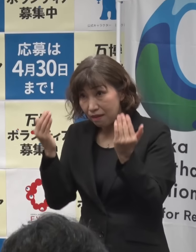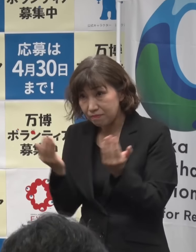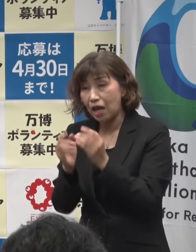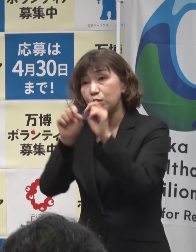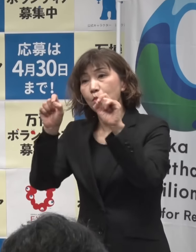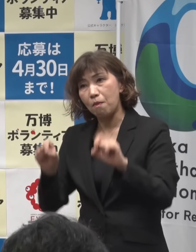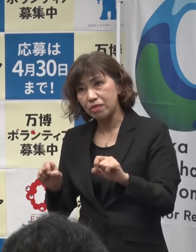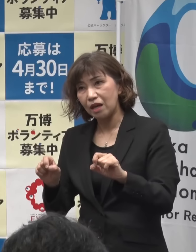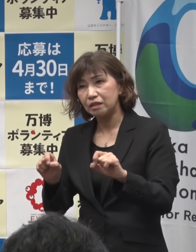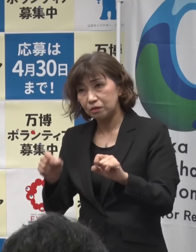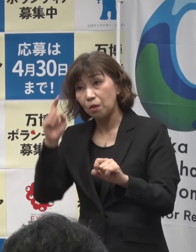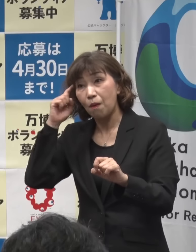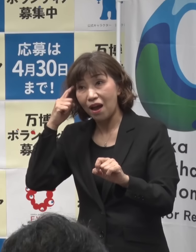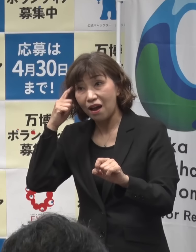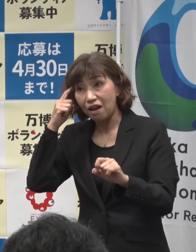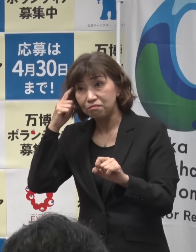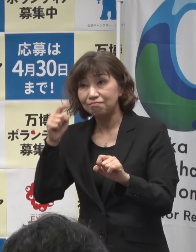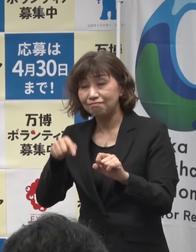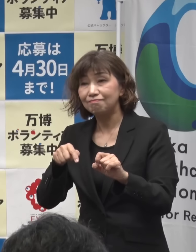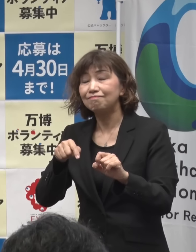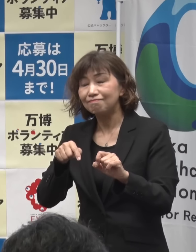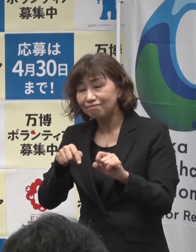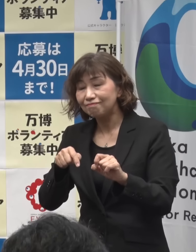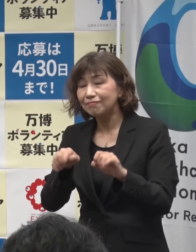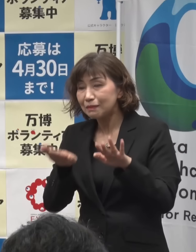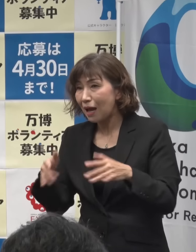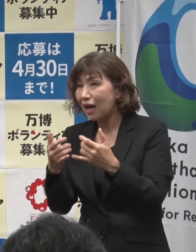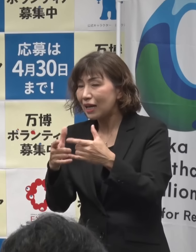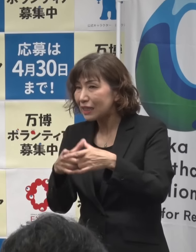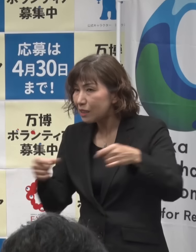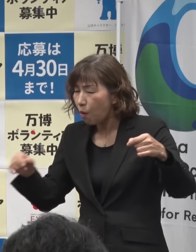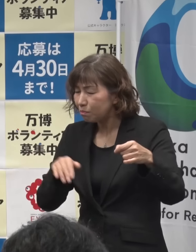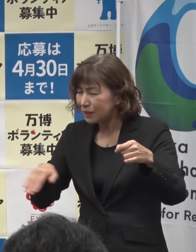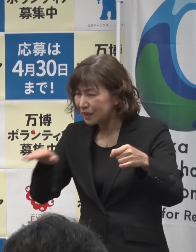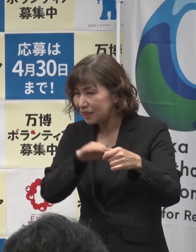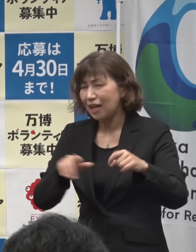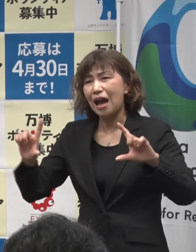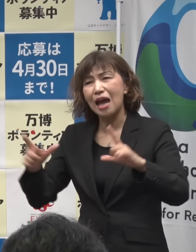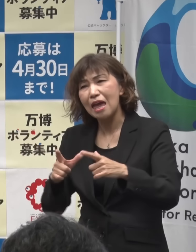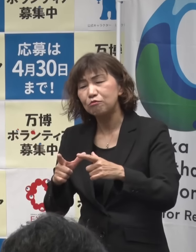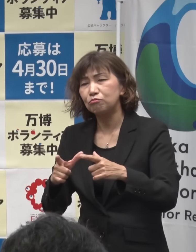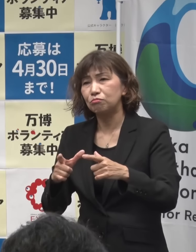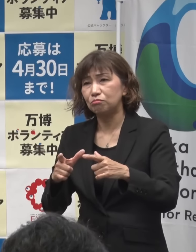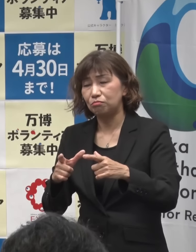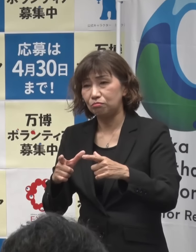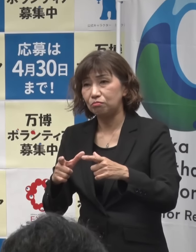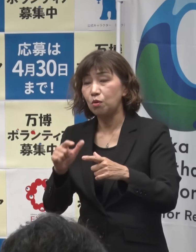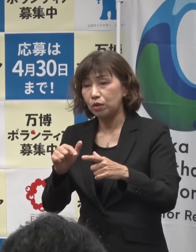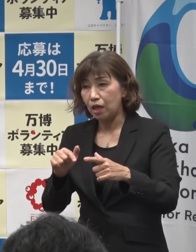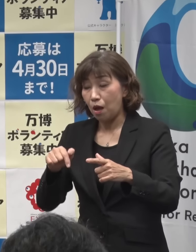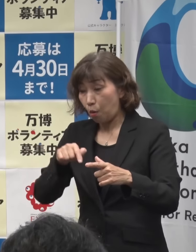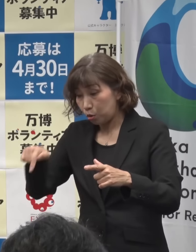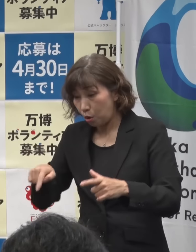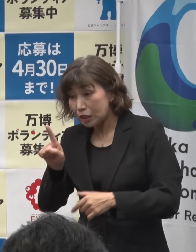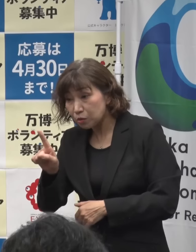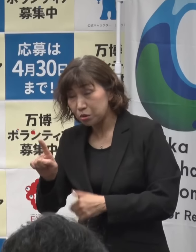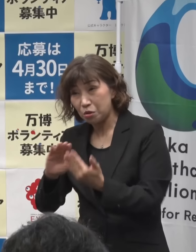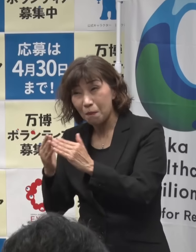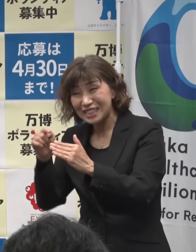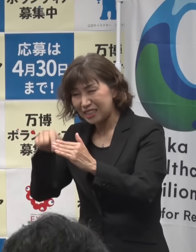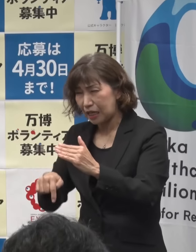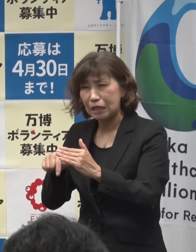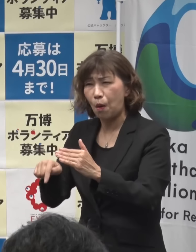だろうというふうに思って、問題というかそういう状態なんだろうというふうに思っています。ですのでその中だけでこの町がどうあの町がどうっていう